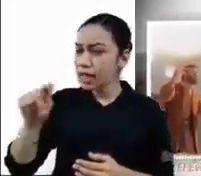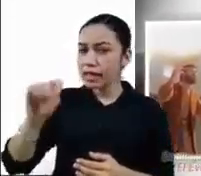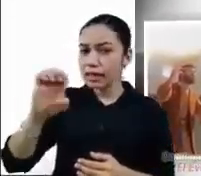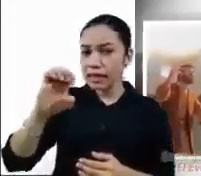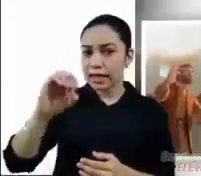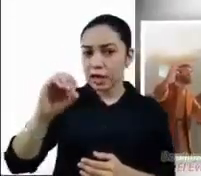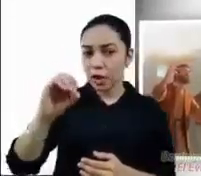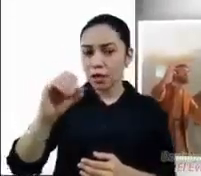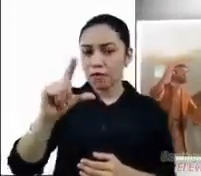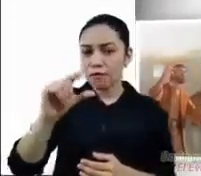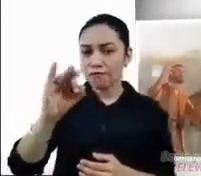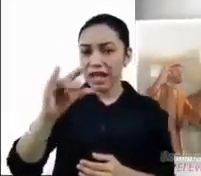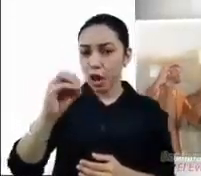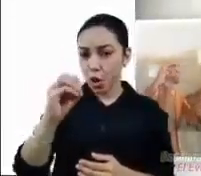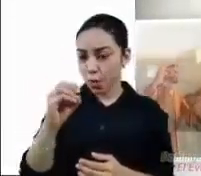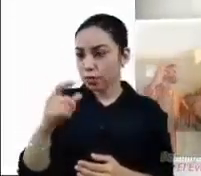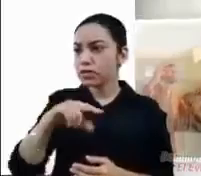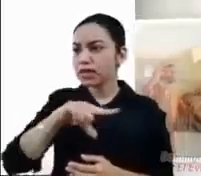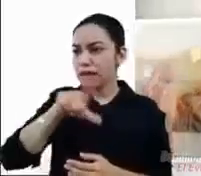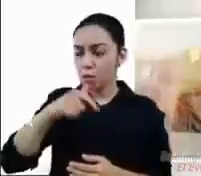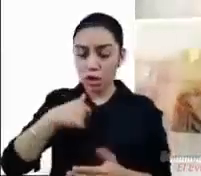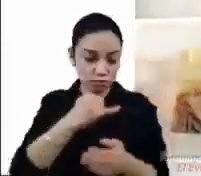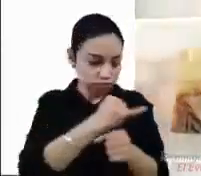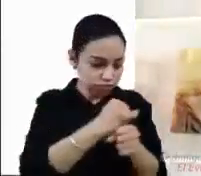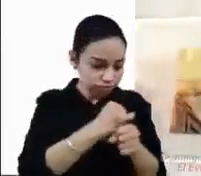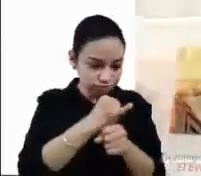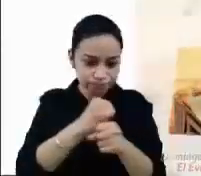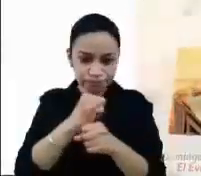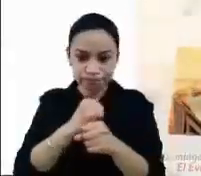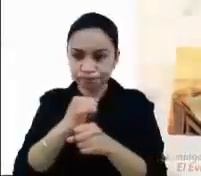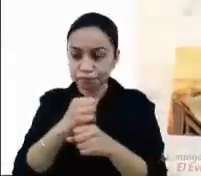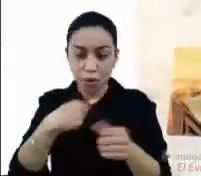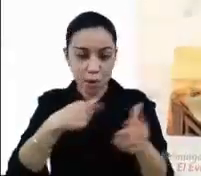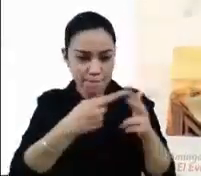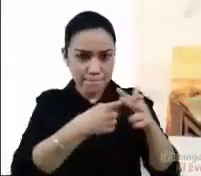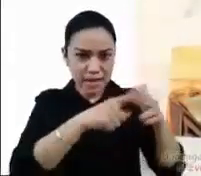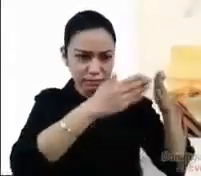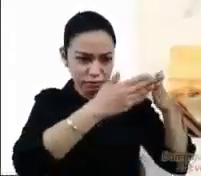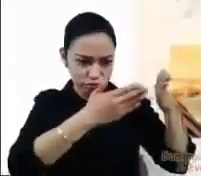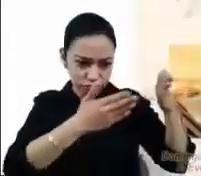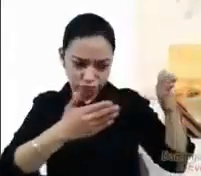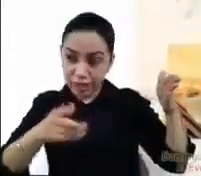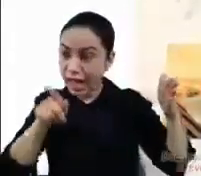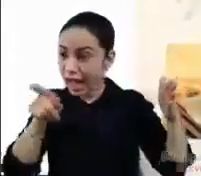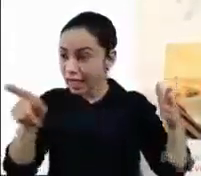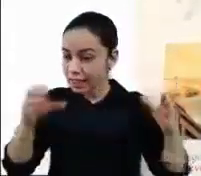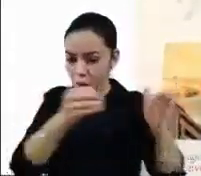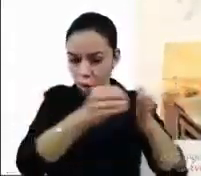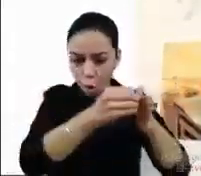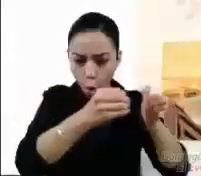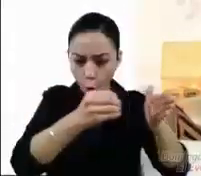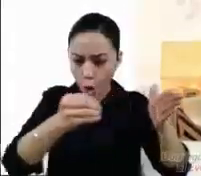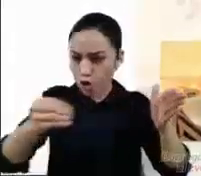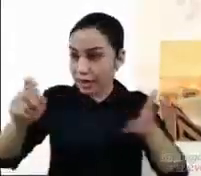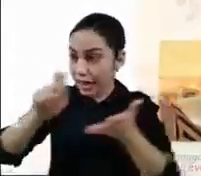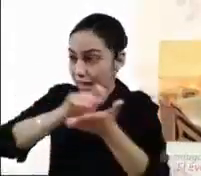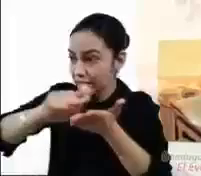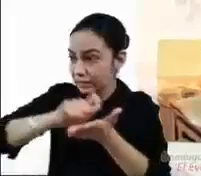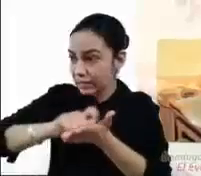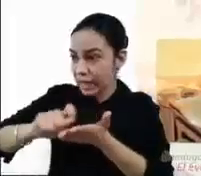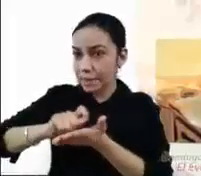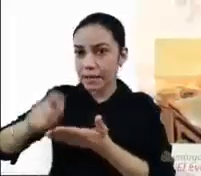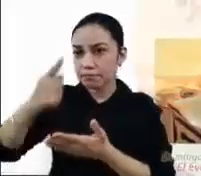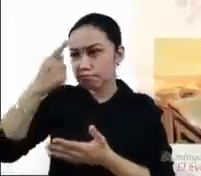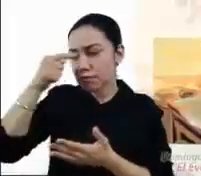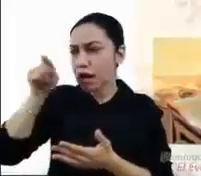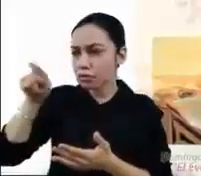informado minuciosamente de todo, desde sus principios, pensé escribírtelo por orden para que veas la verdad